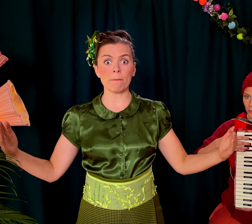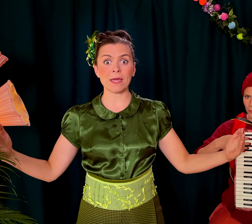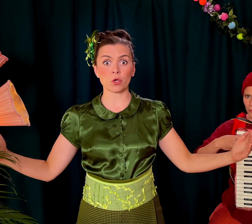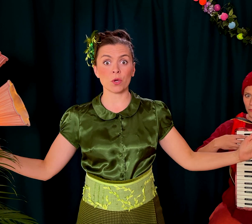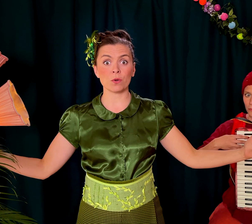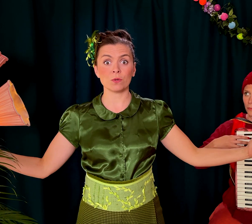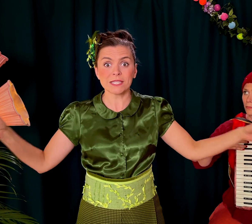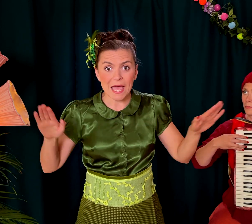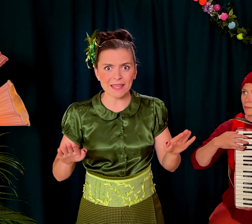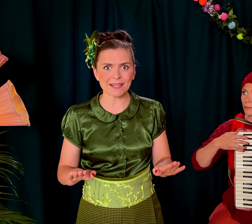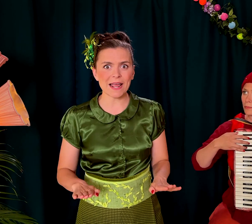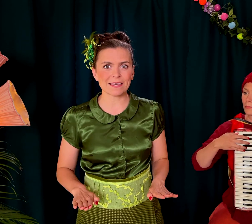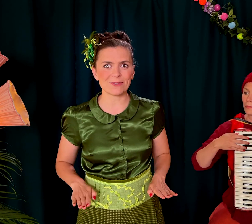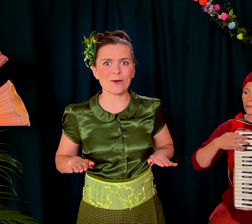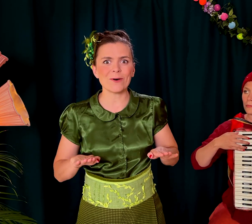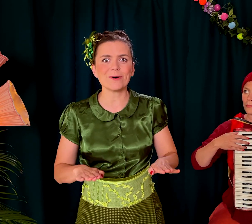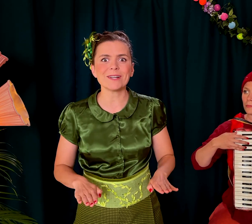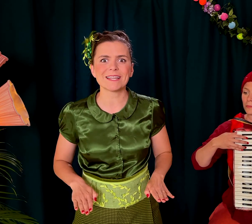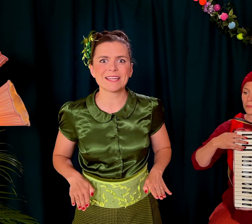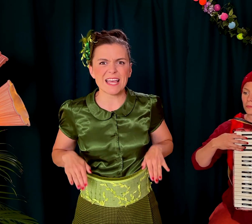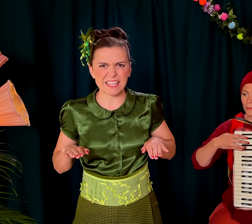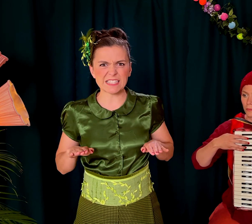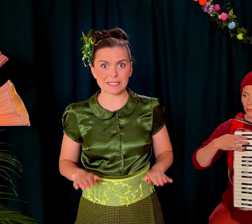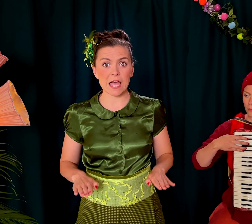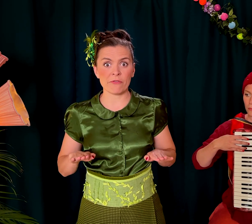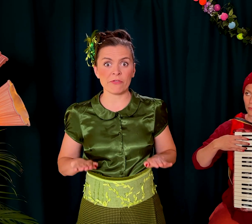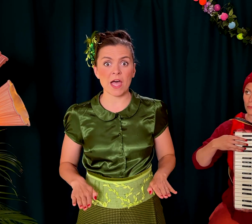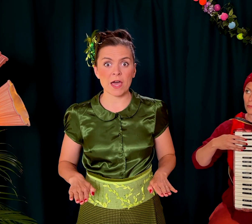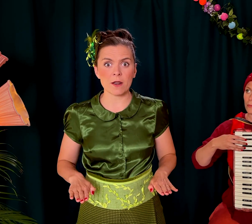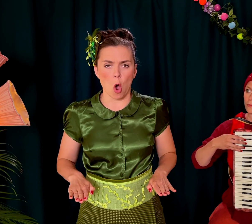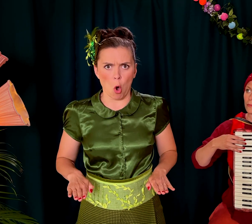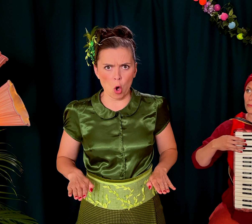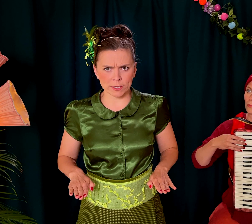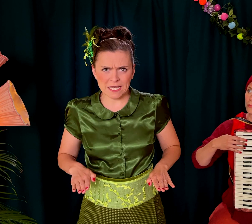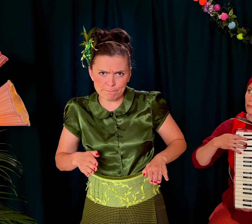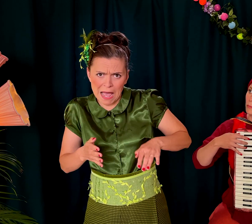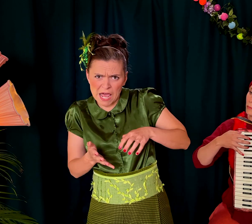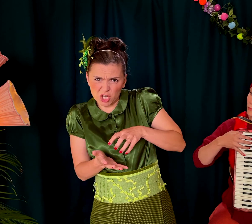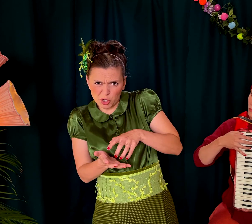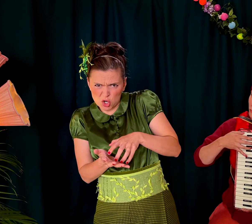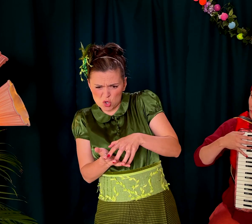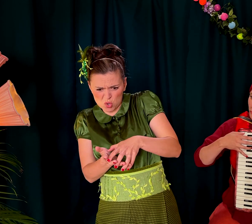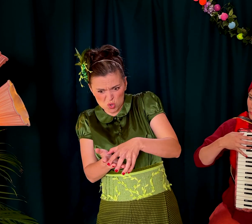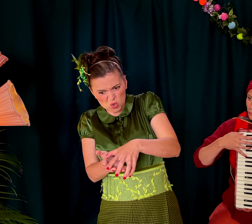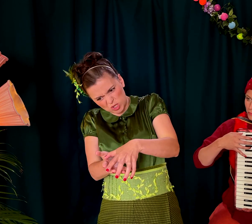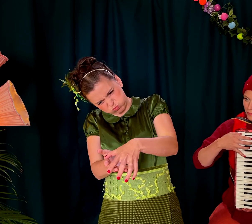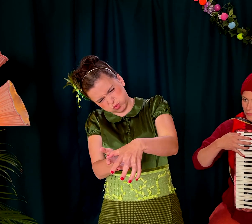ett hus. En traktor, den stannar och tippar grus.